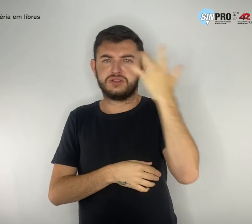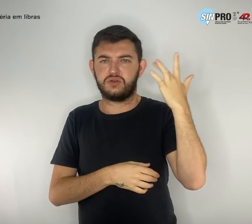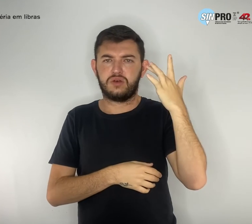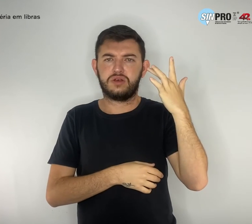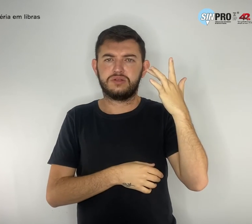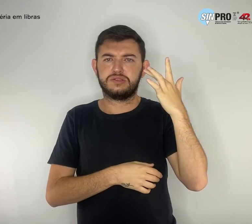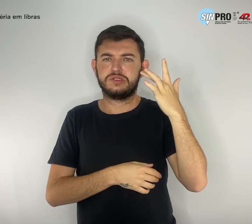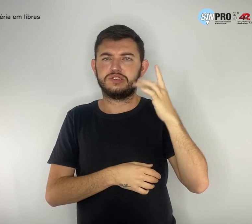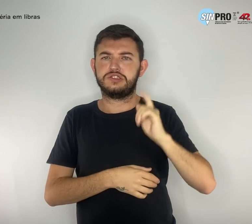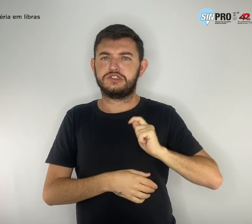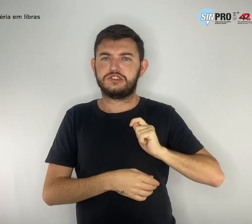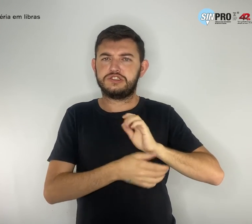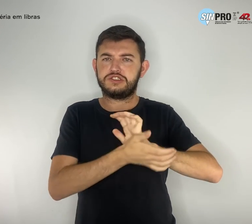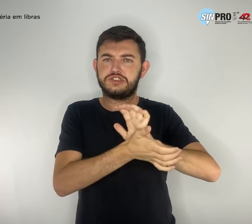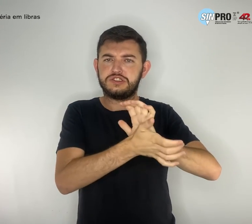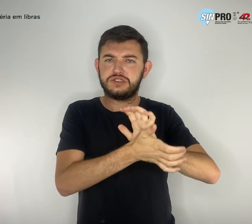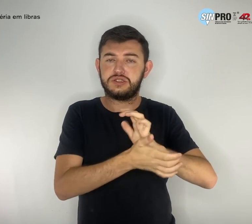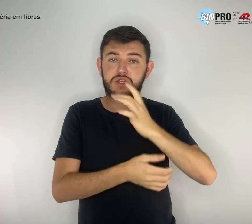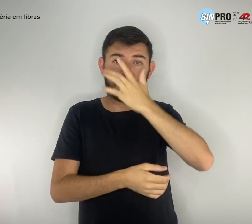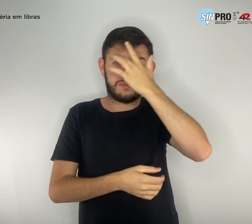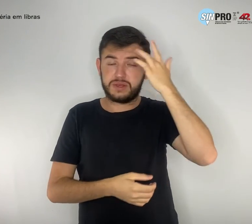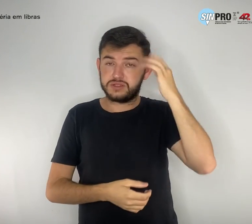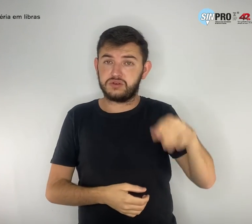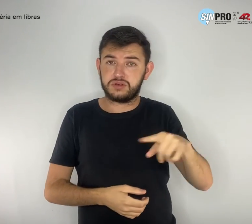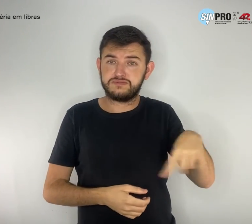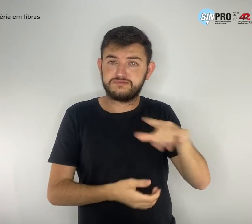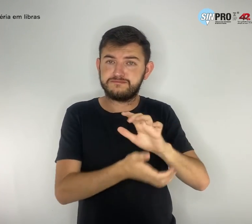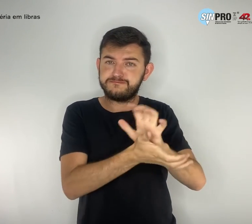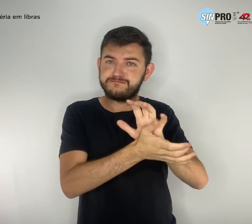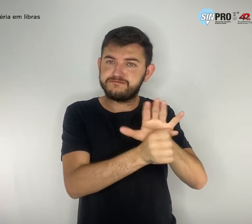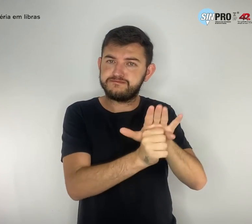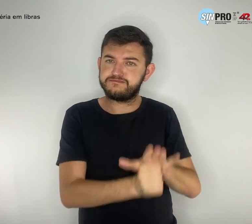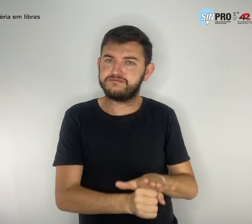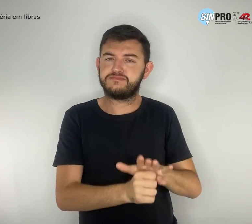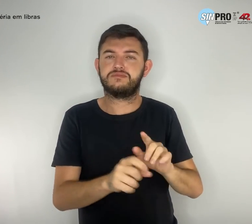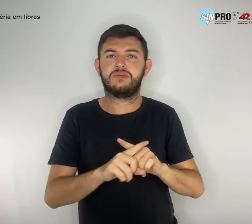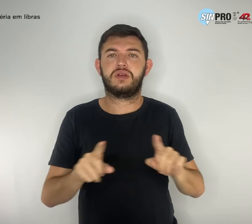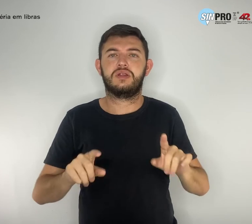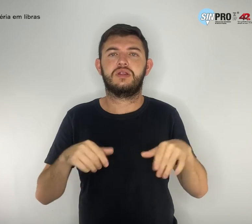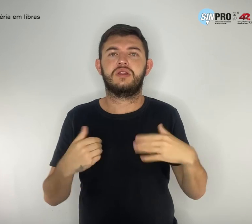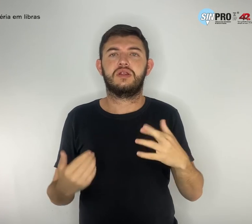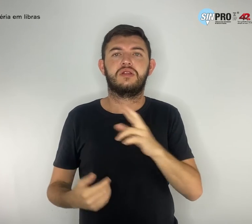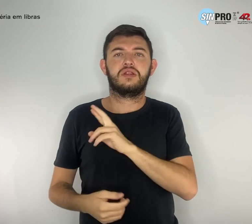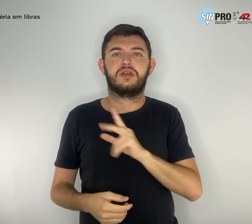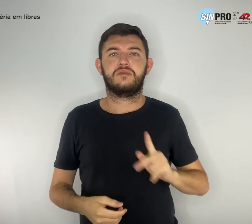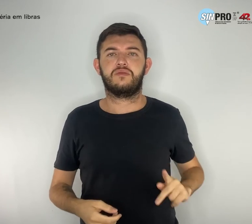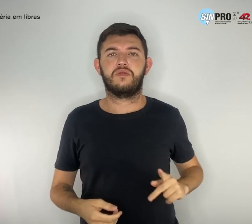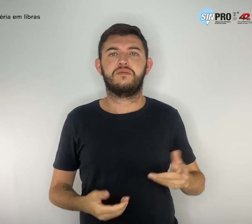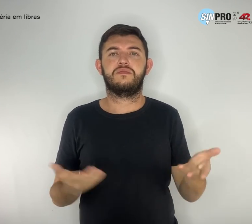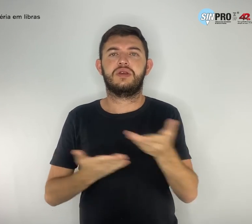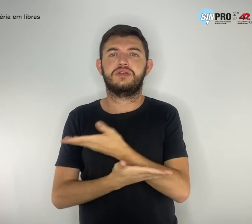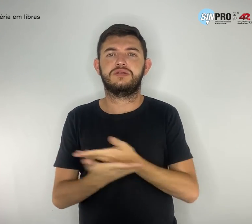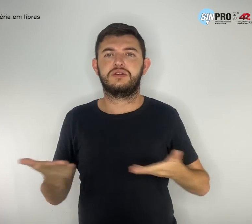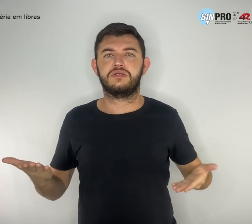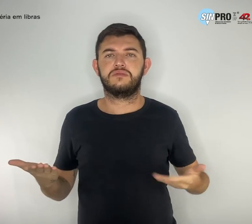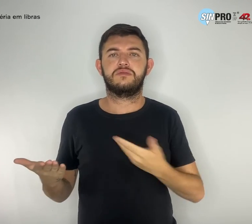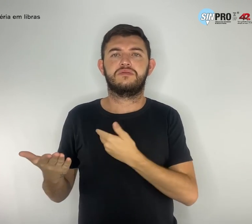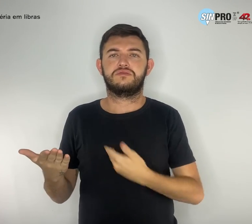século XXI, pós-república, mediadas pelo Estado, Estado esse plenamente apropriado